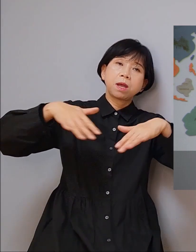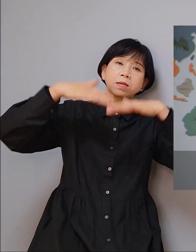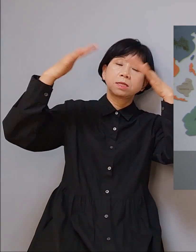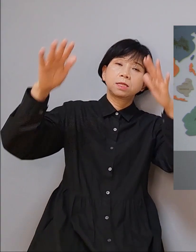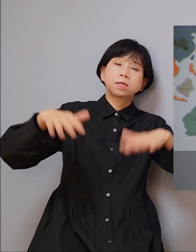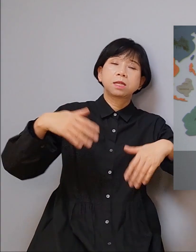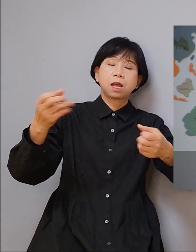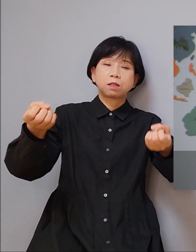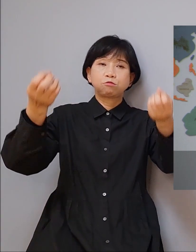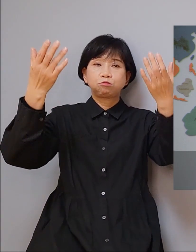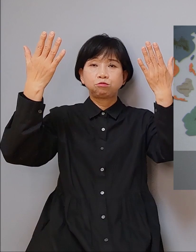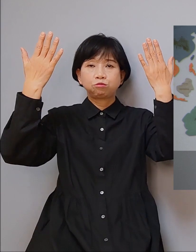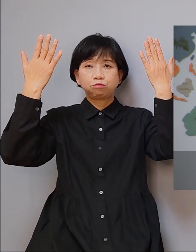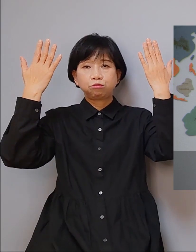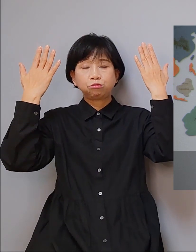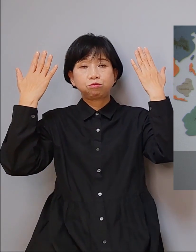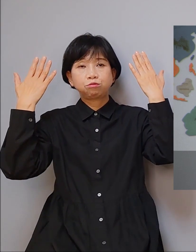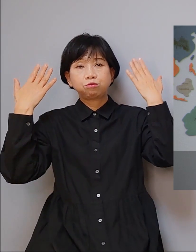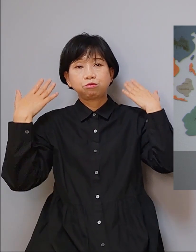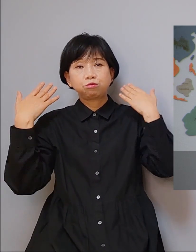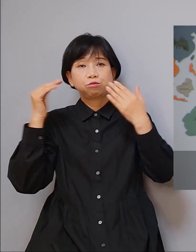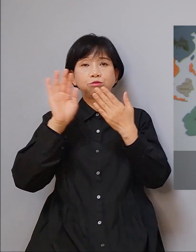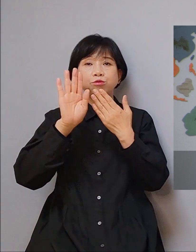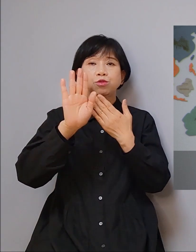세상 풍파 지난 후